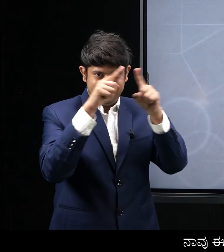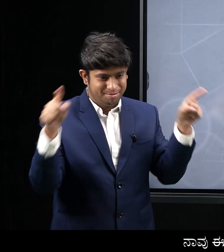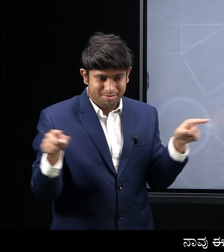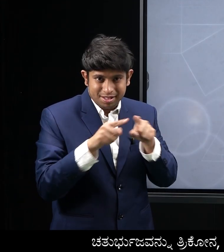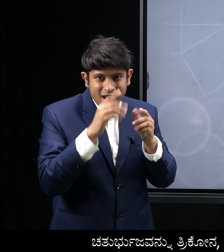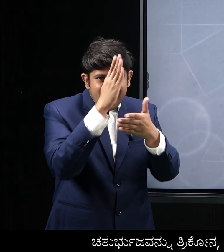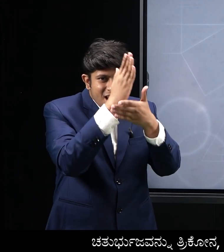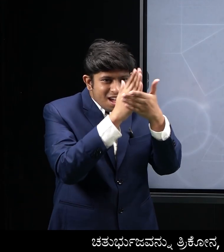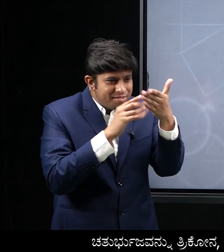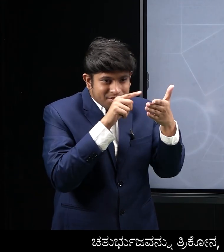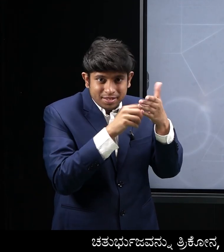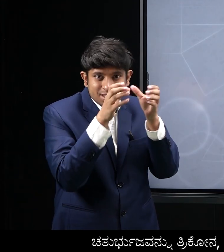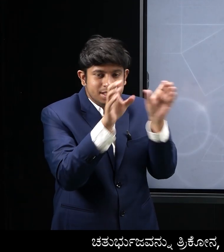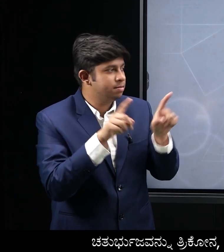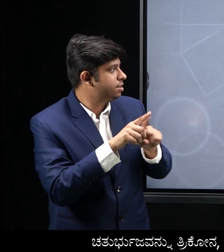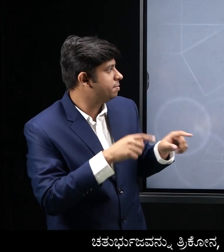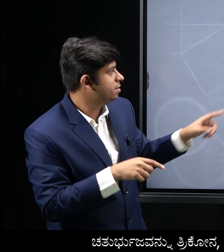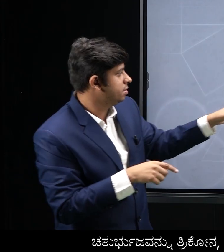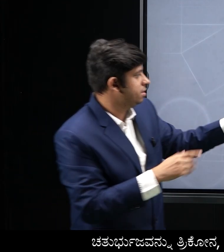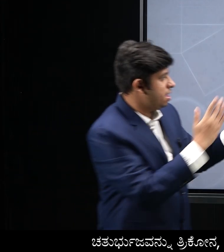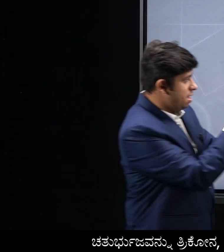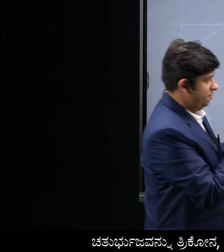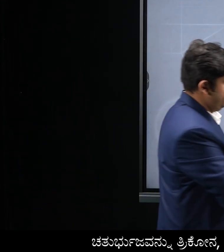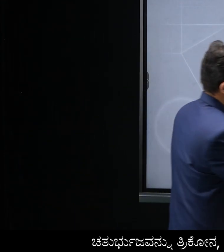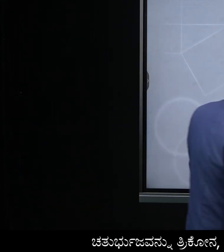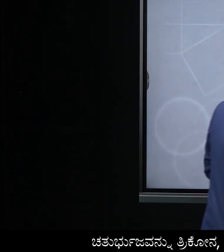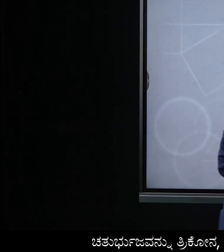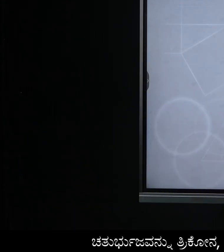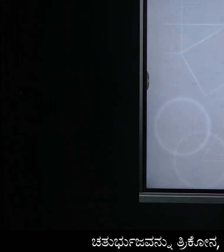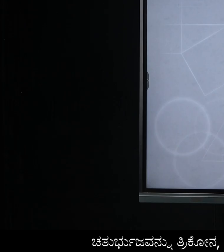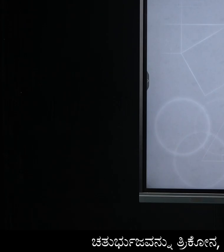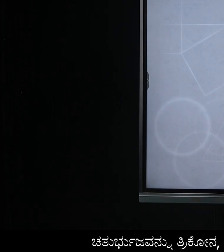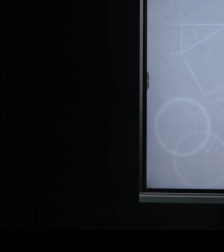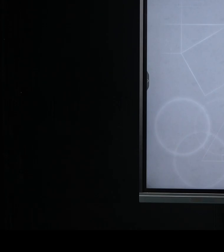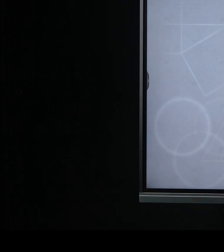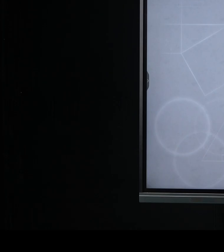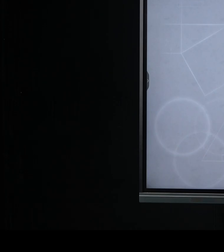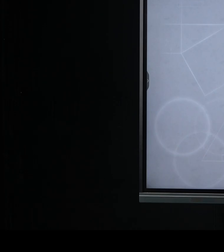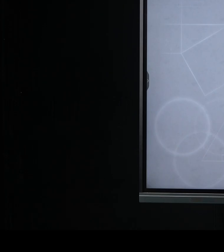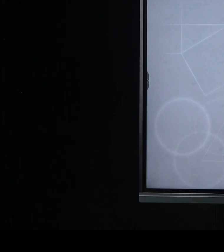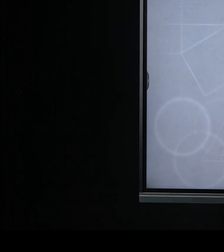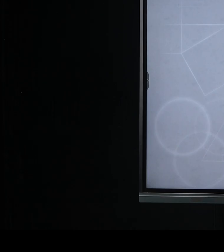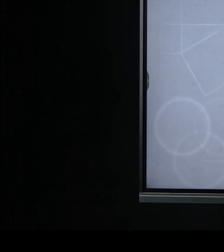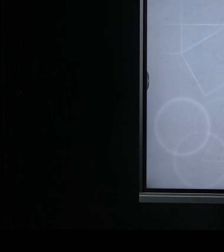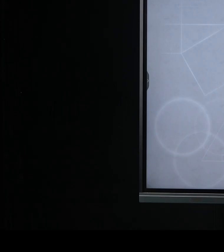ಪಡೆಯುತ್ತೇವೆ. ಚತುರ್ಭುಜವನ್ನು ತ್ರಿಕೋನ BCD ಎಂದು ಎರಡು ತ್ರಿಕೋನಗಳಾಗಿ ಭಜಿಸಬಹುದು ಮತ್ತು ತ್ರಿಕೋನ ABD